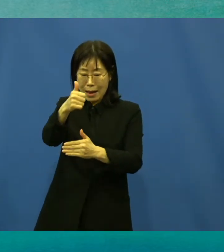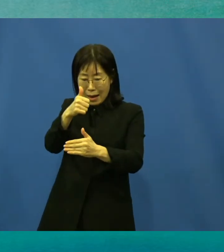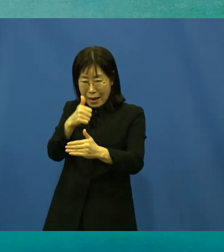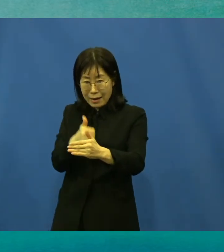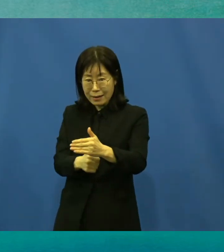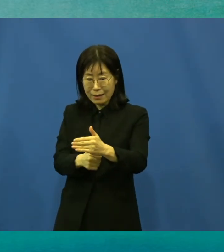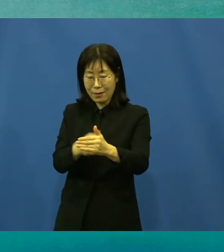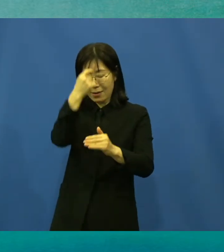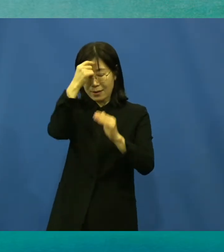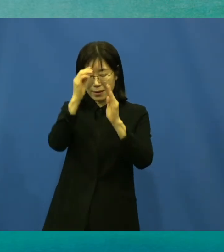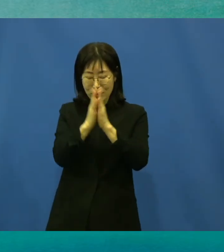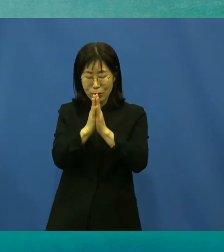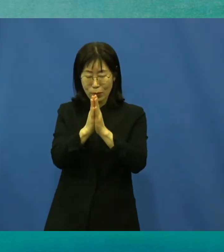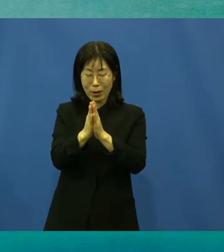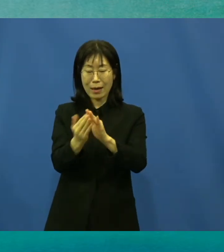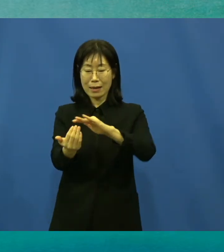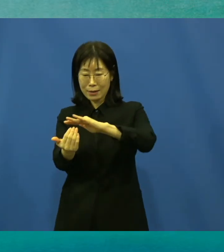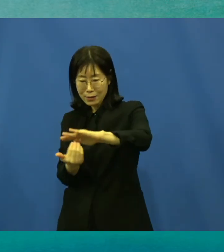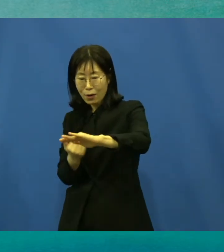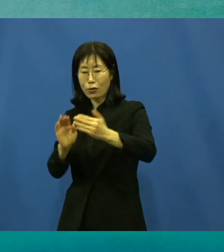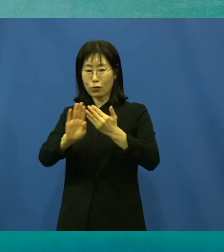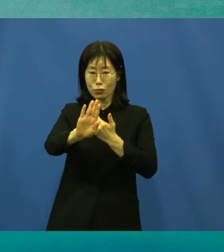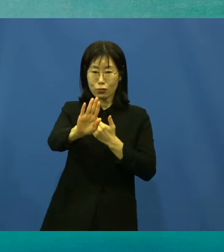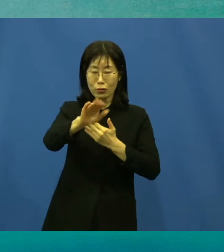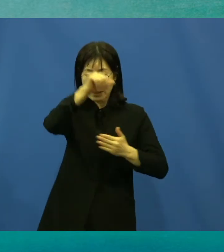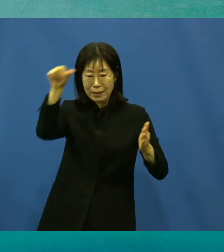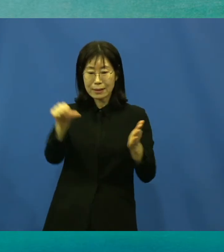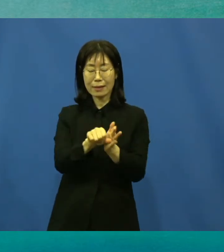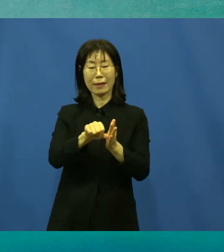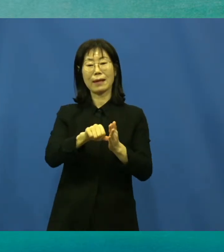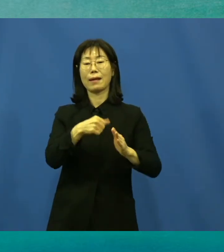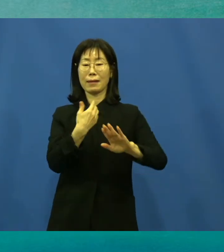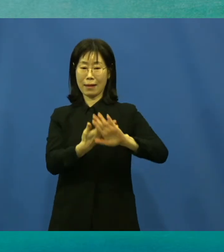기도는 요나의 스토리의 방향을 바꾸어 놓습니다.